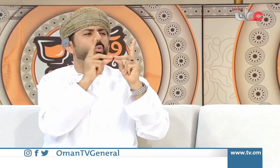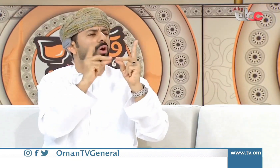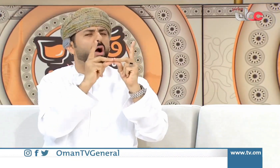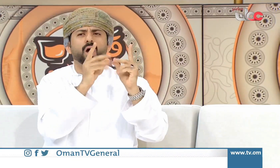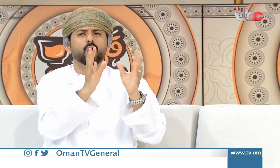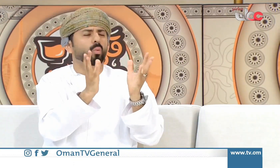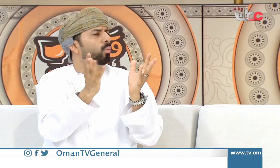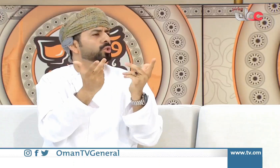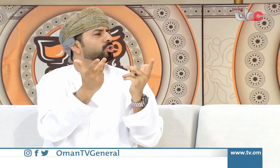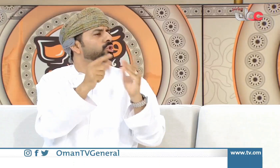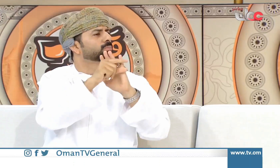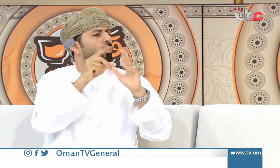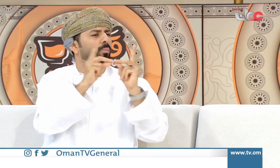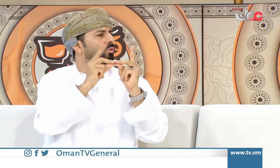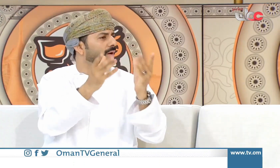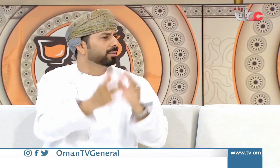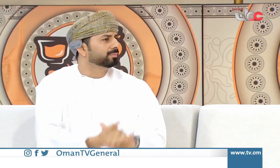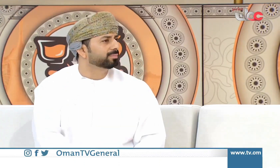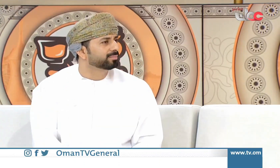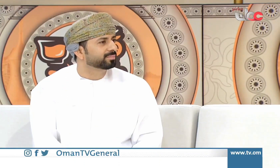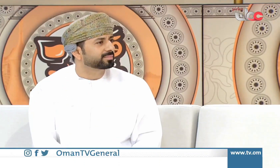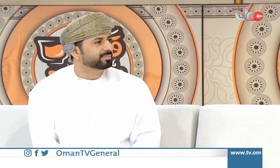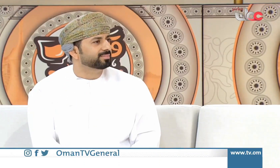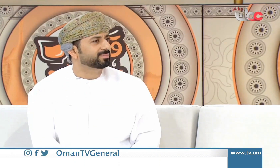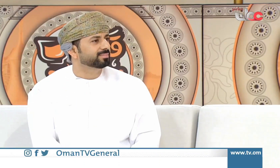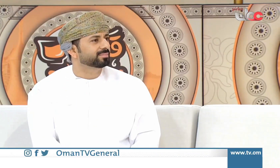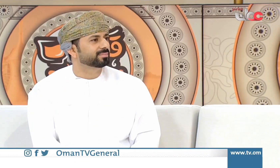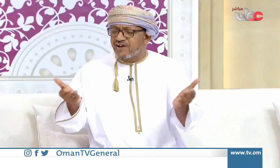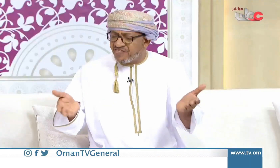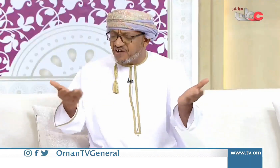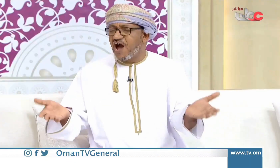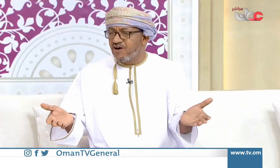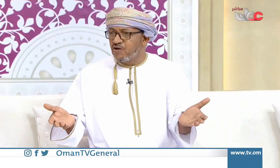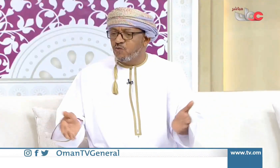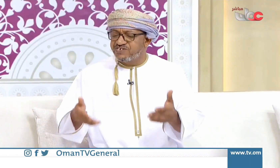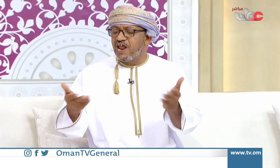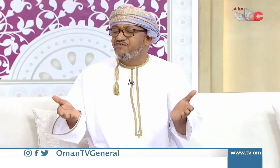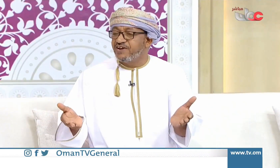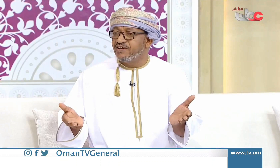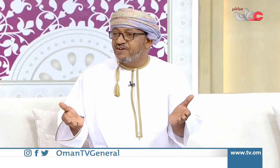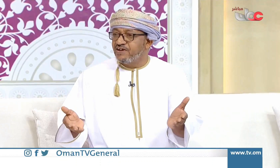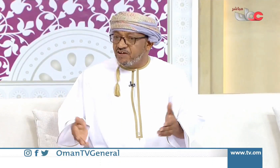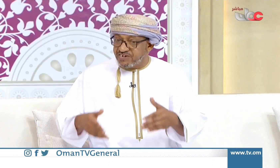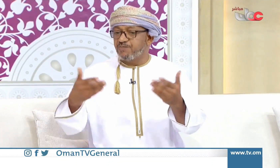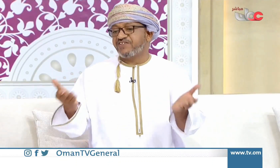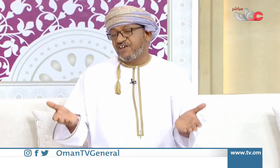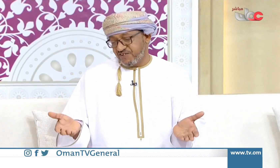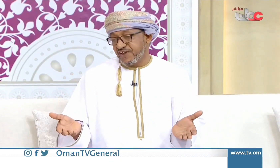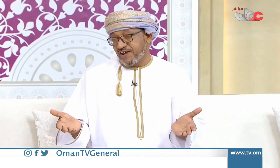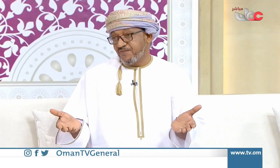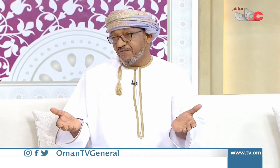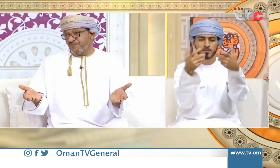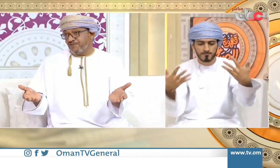نعم، هدف الملتقى أو موضوعه كذلك؟ الملتقى نشر الثقافة مثل الفن، تجمع